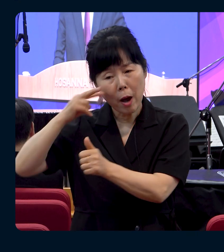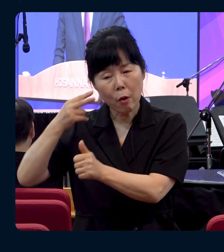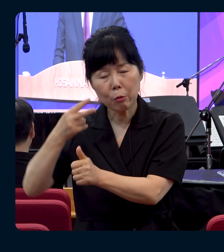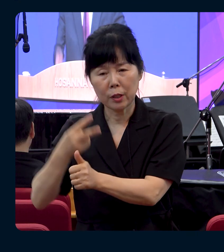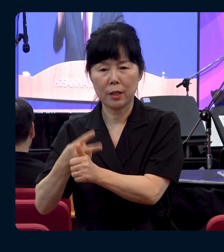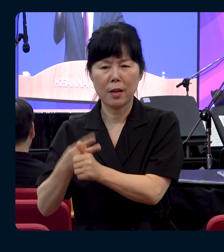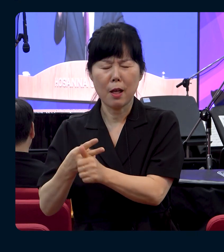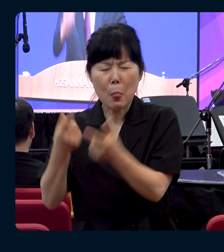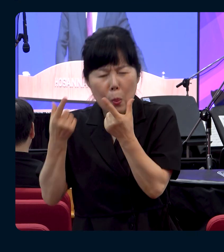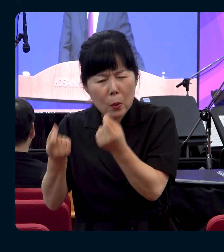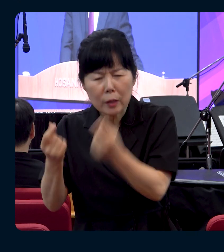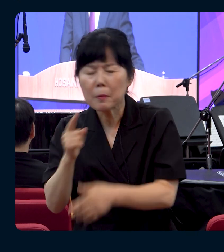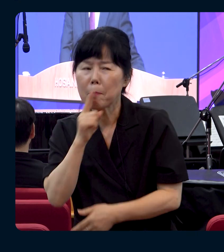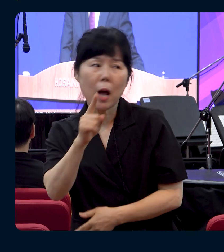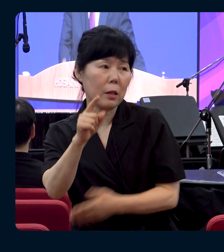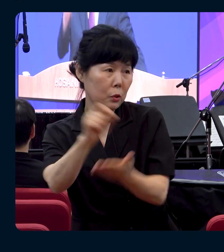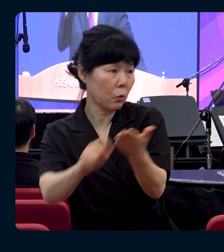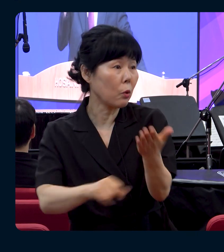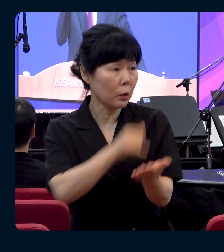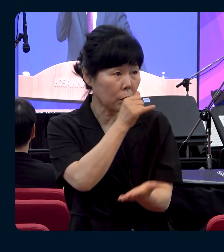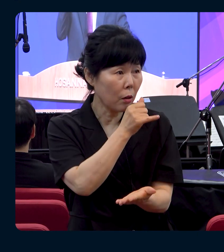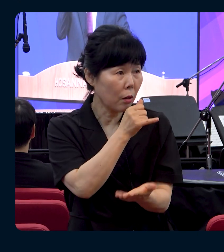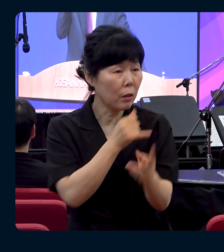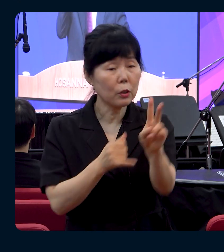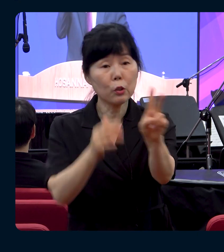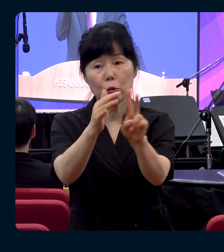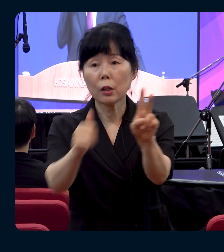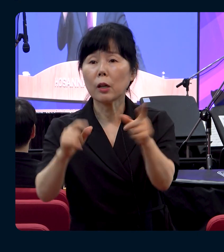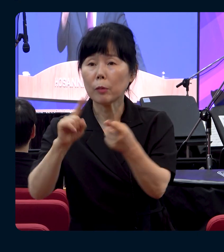표현이 하나 있습니다. 이게 중요한 거예요. 이 두 사람에 대해서